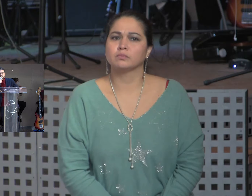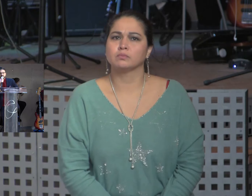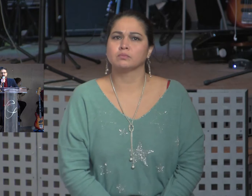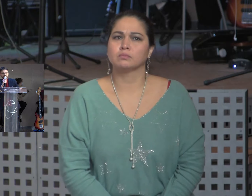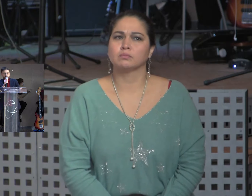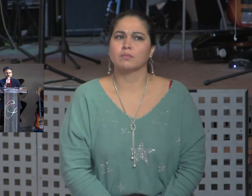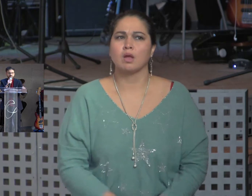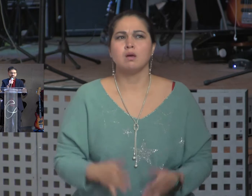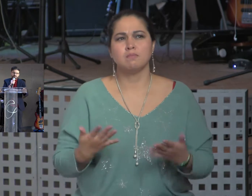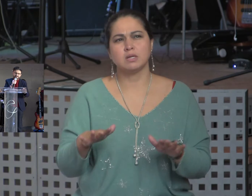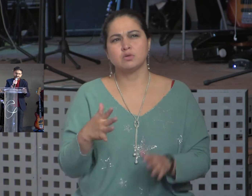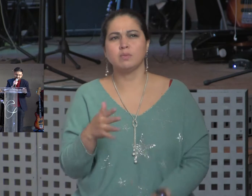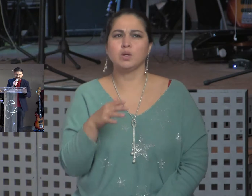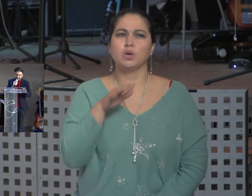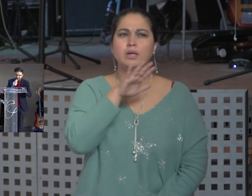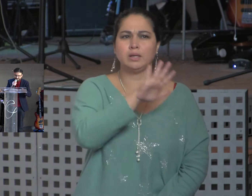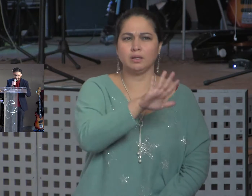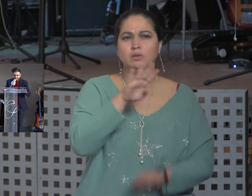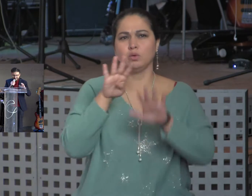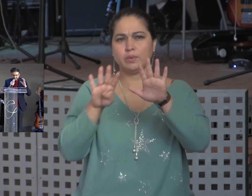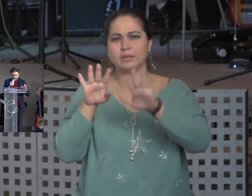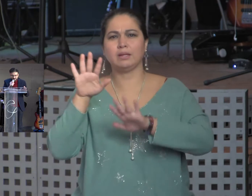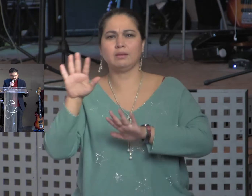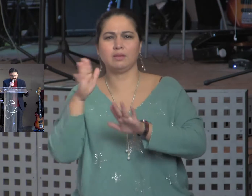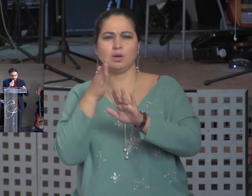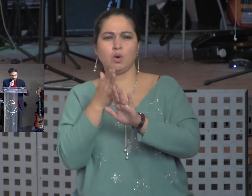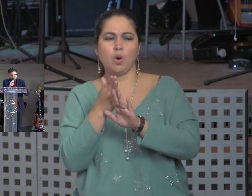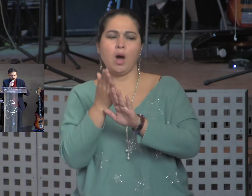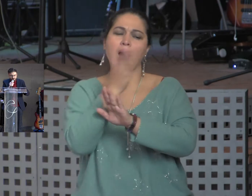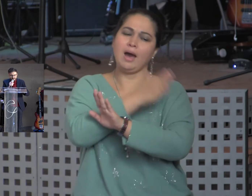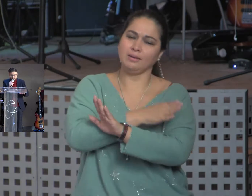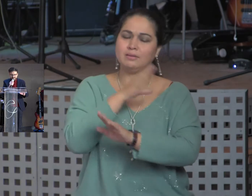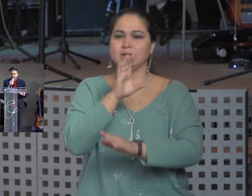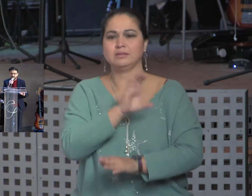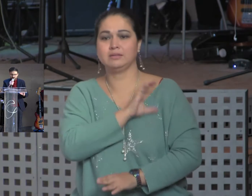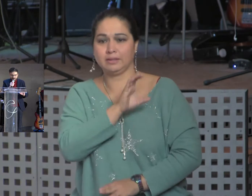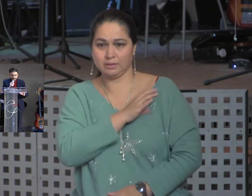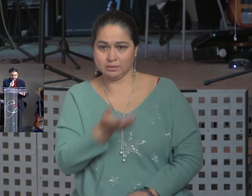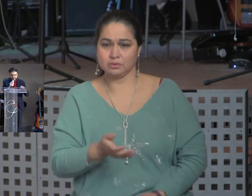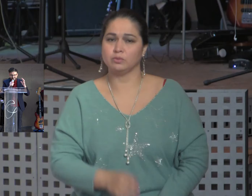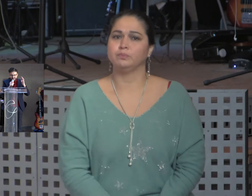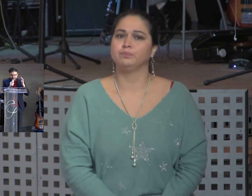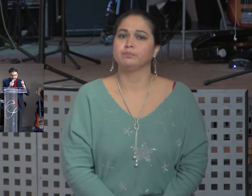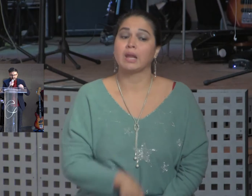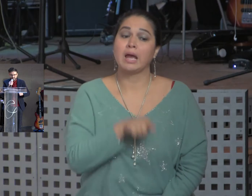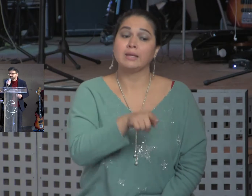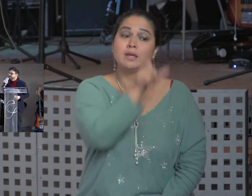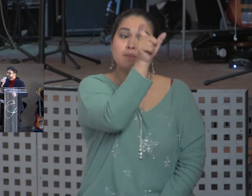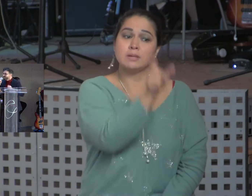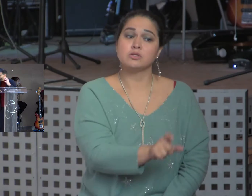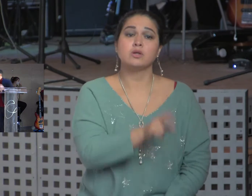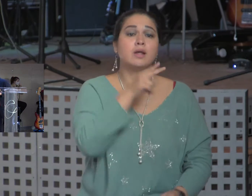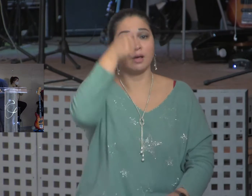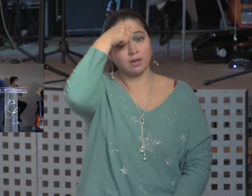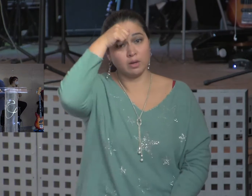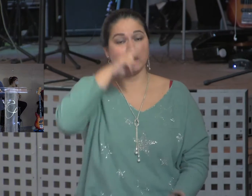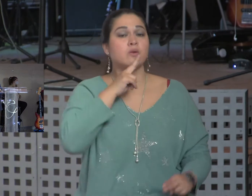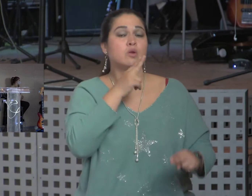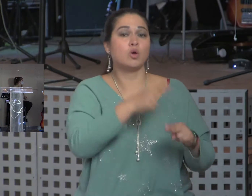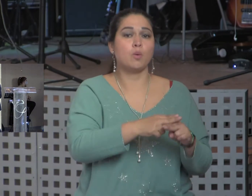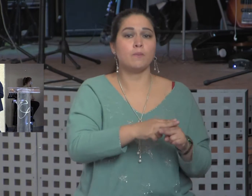595, antes del nacimiento del Señor Jesús, había un hombre que se llamaba Ezequiel.